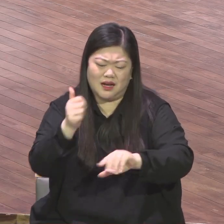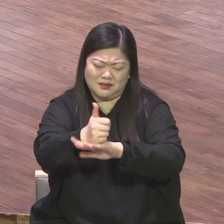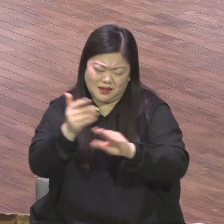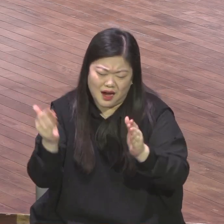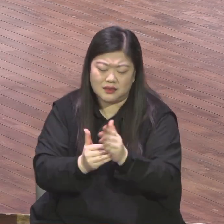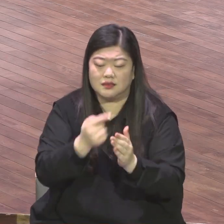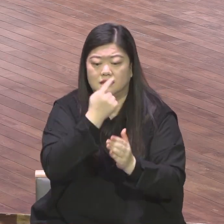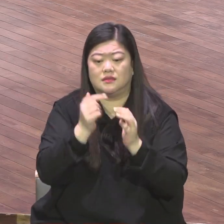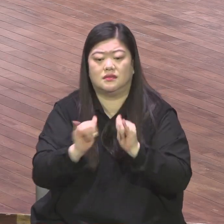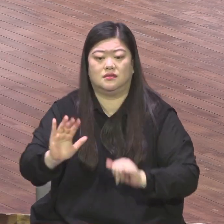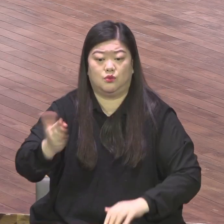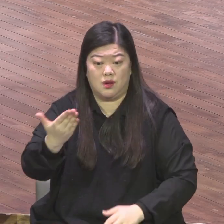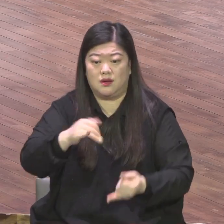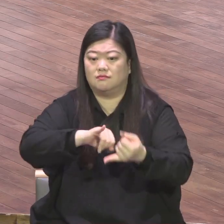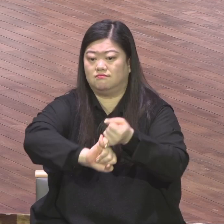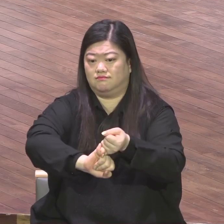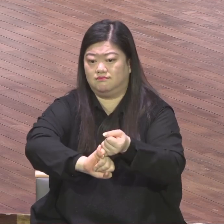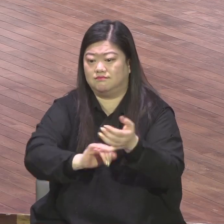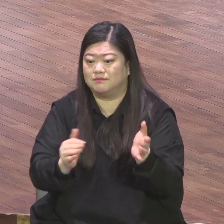하시니라.